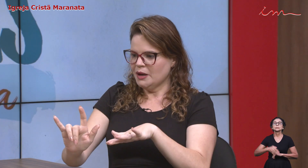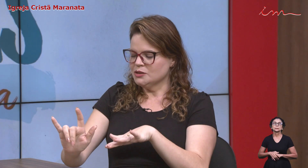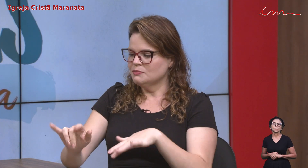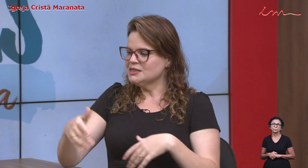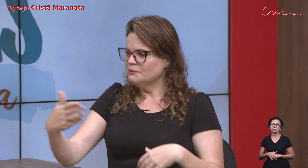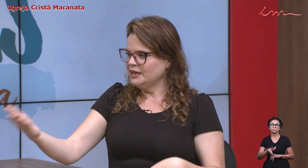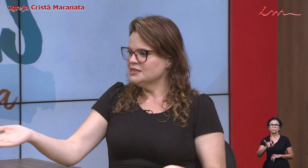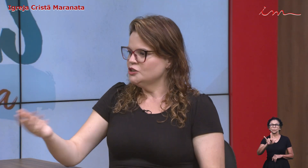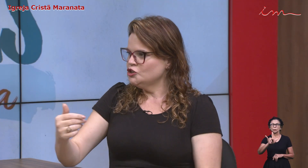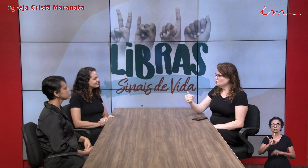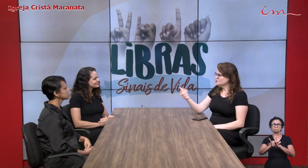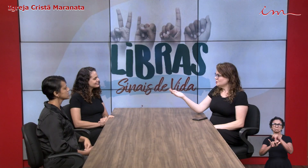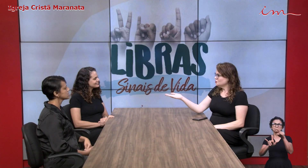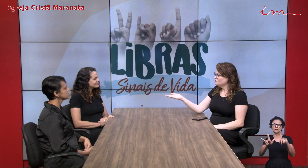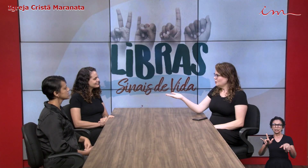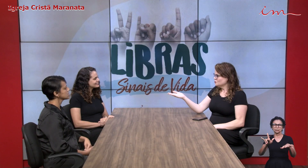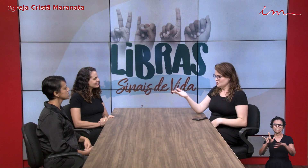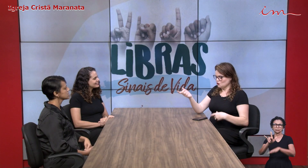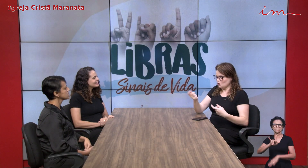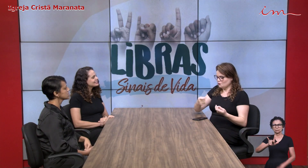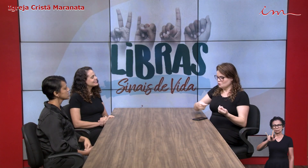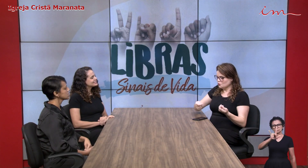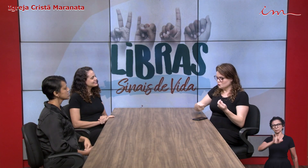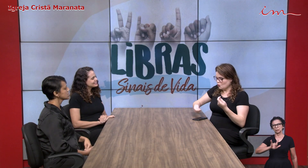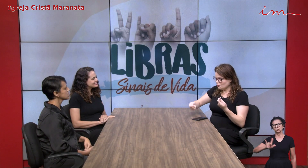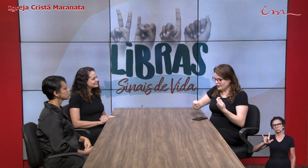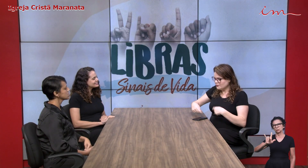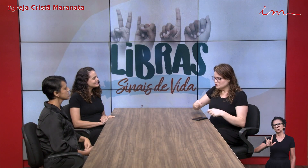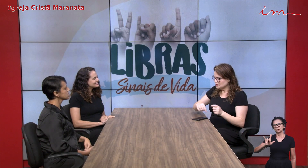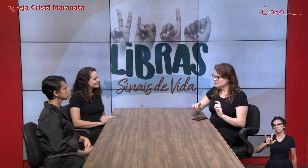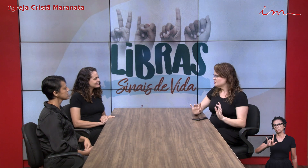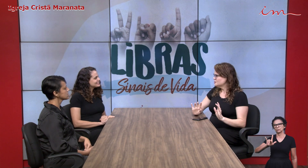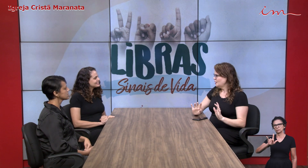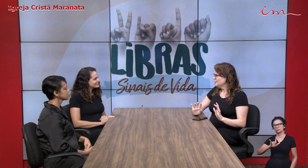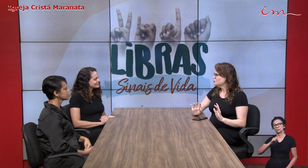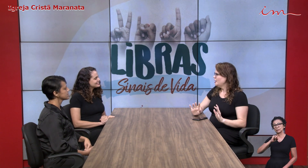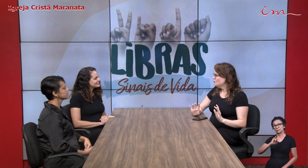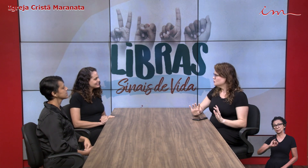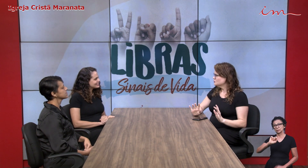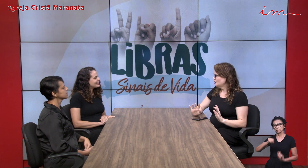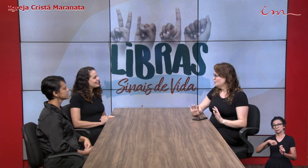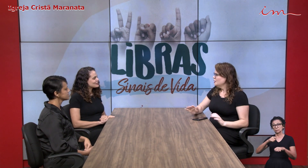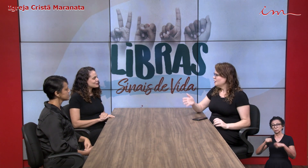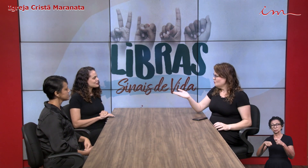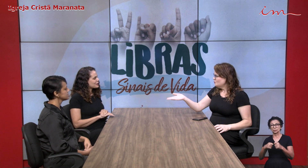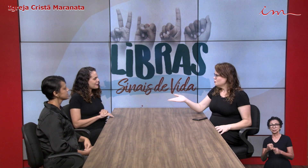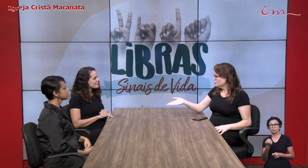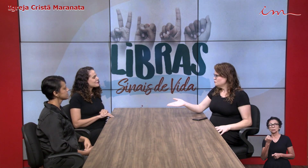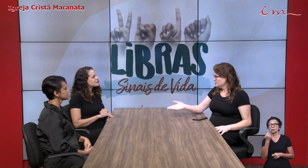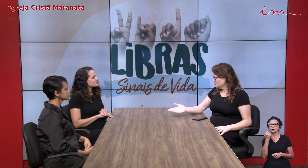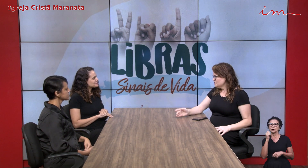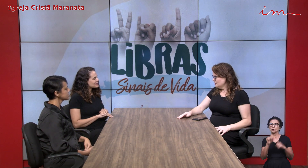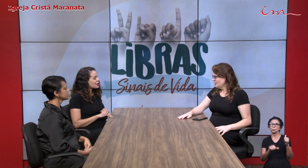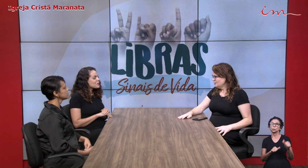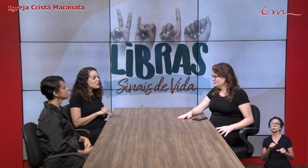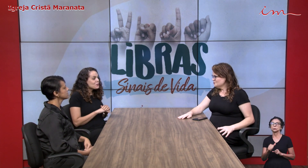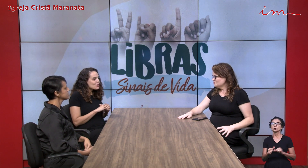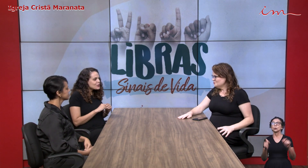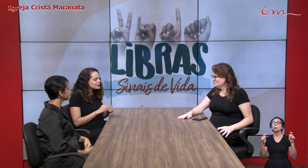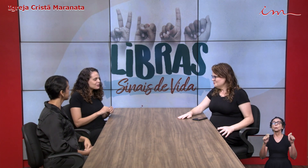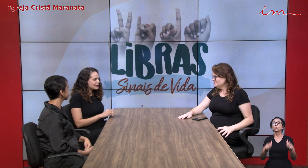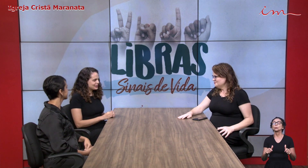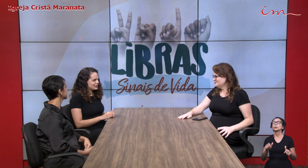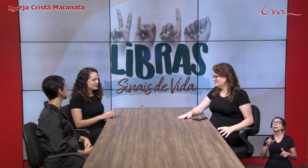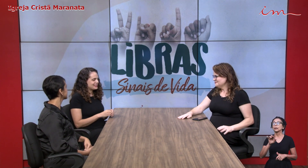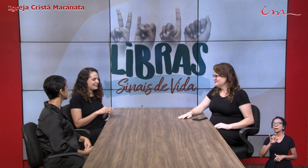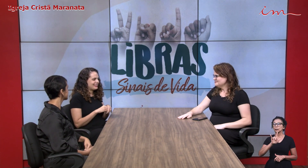nesse espaço, mas também existe outros, que nem a gente falou, se houver a mudança de sinais, já é outro, né? Isso. Então, o ponto de articulação seria isso.